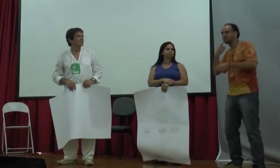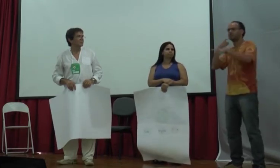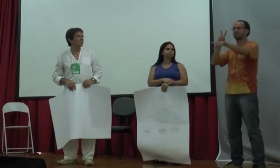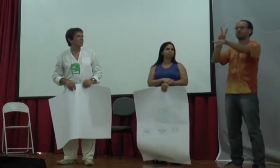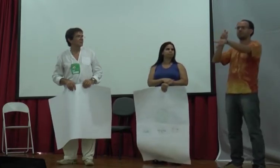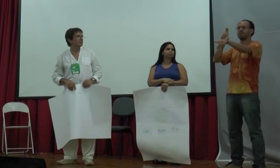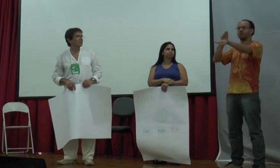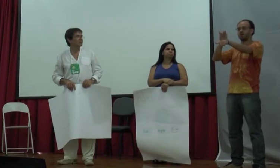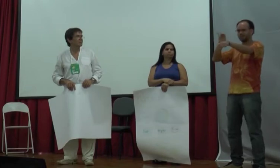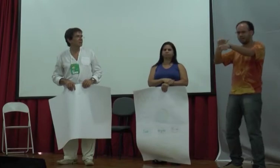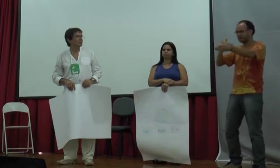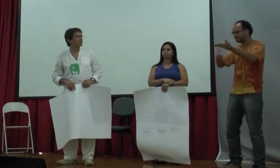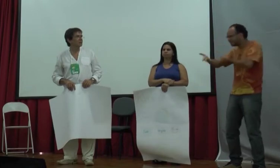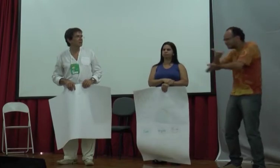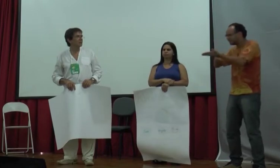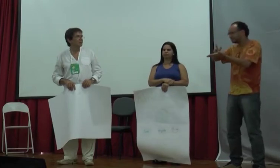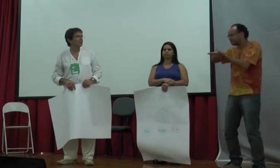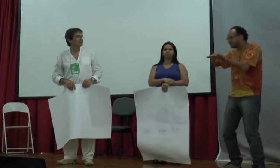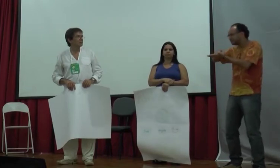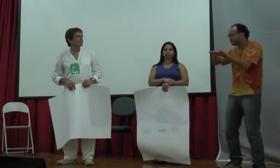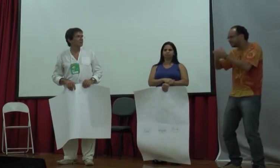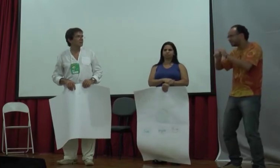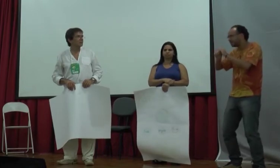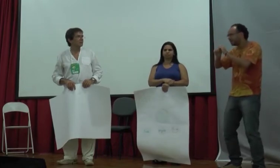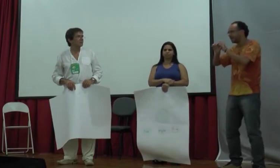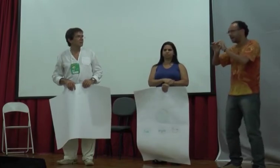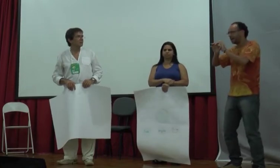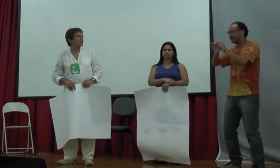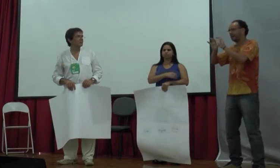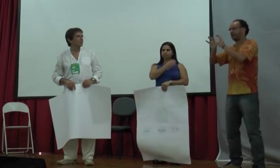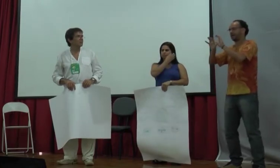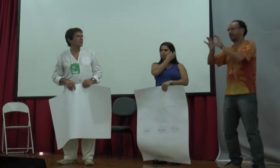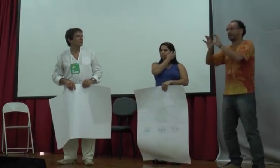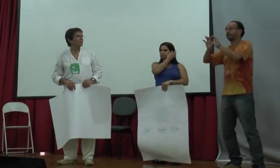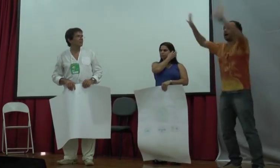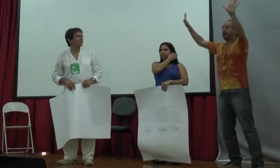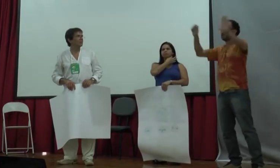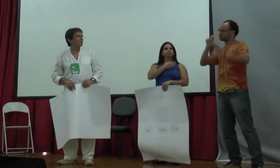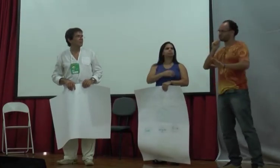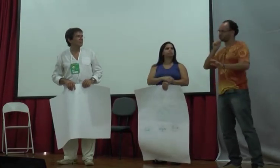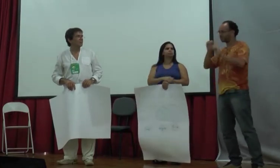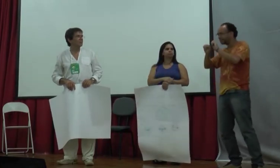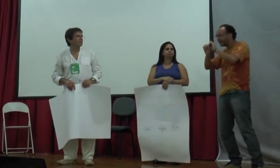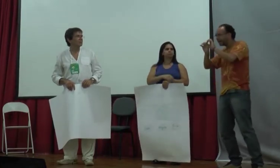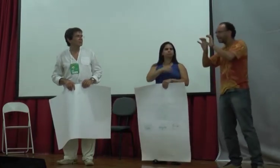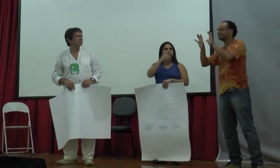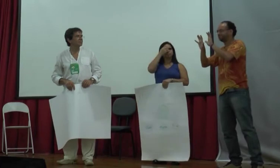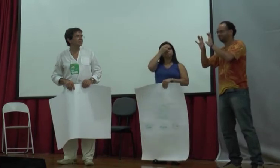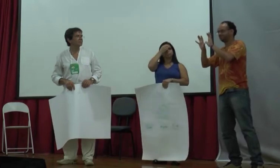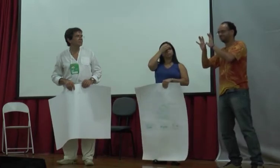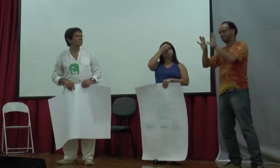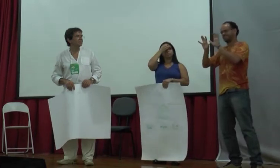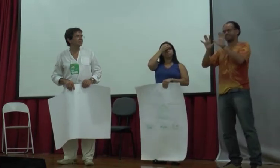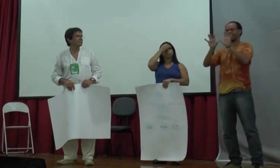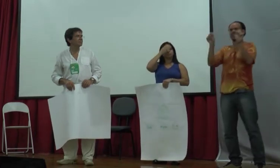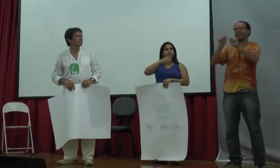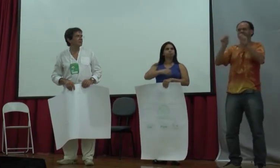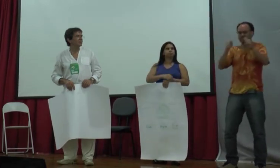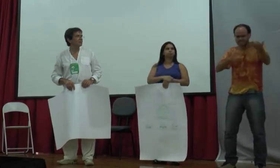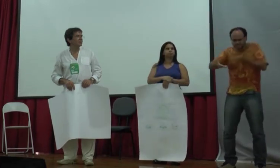Libras português para Libras. A Verônica também interagiu conosco e foi clareando um pouco